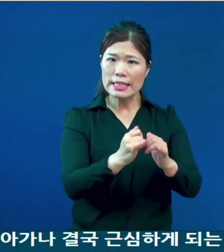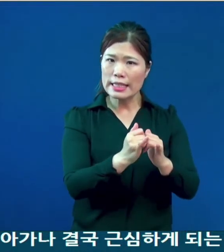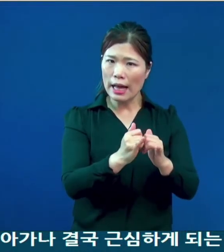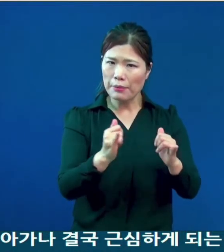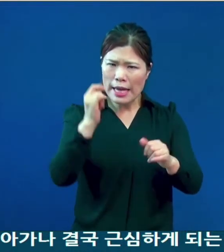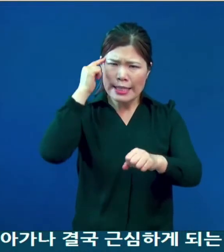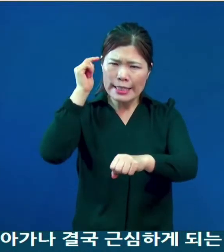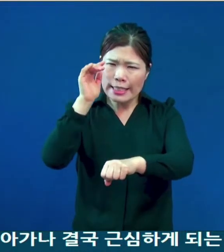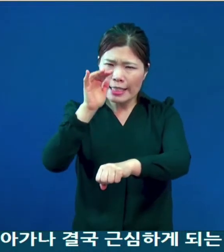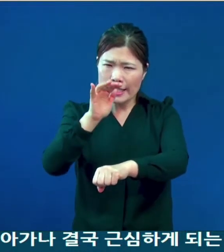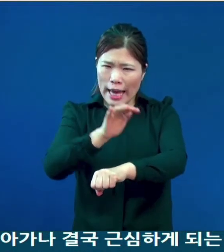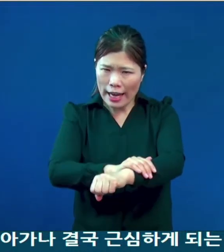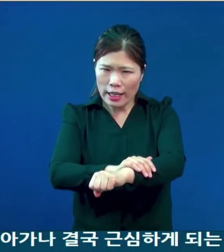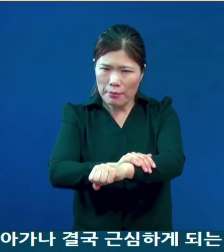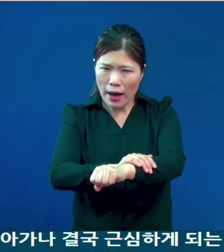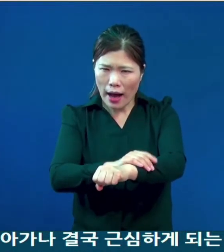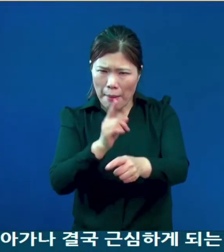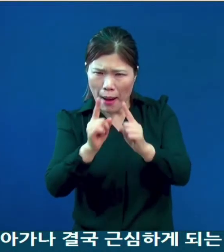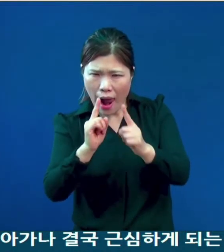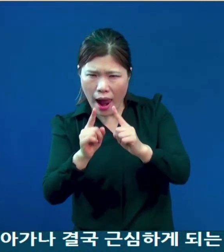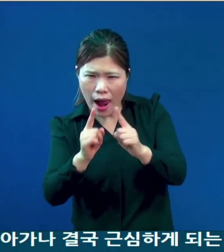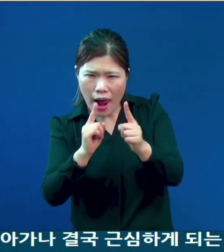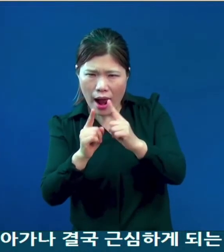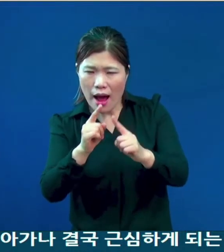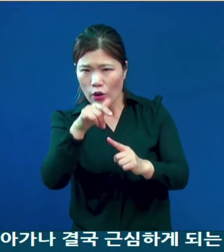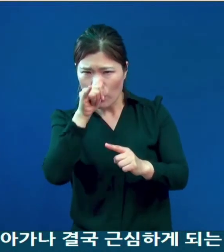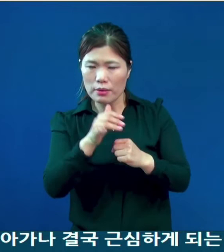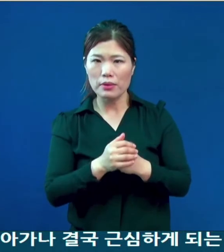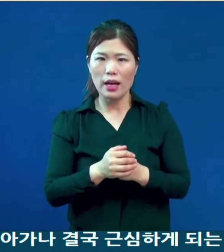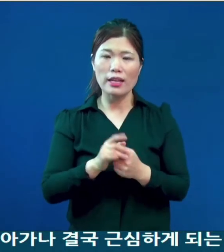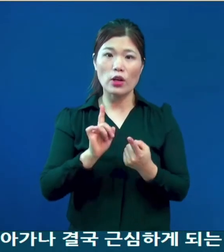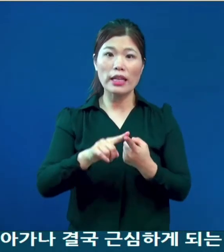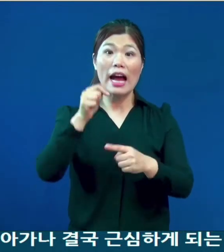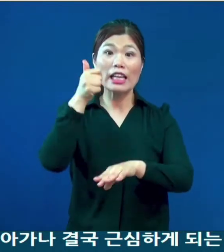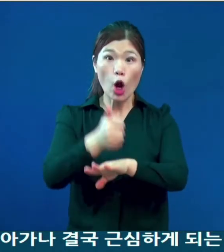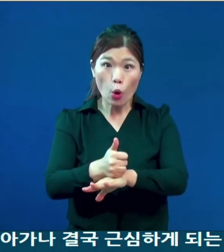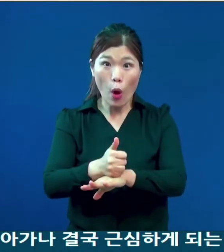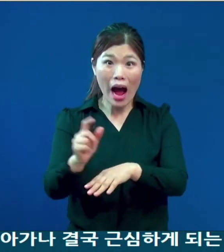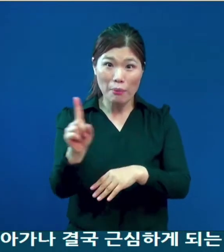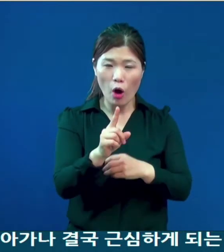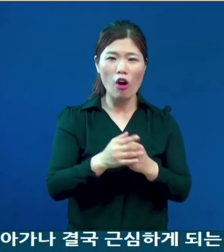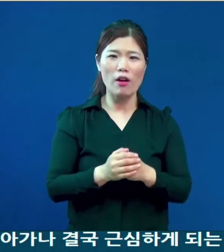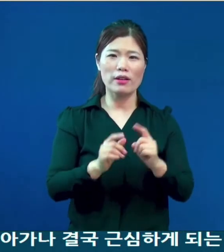지혜를 쏟아부은 결과물이에요. 그 결과물이란